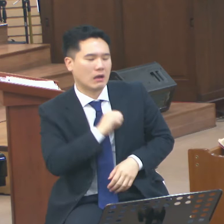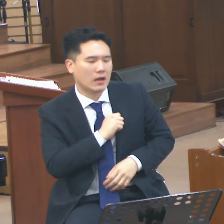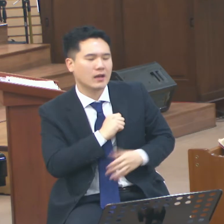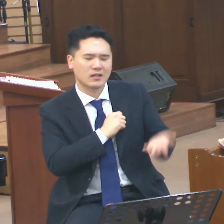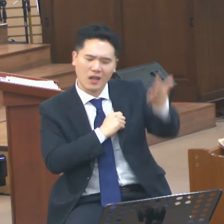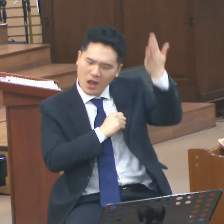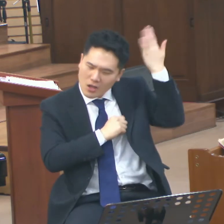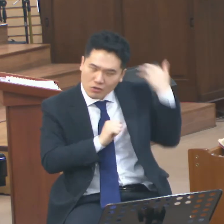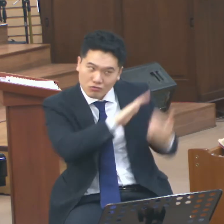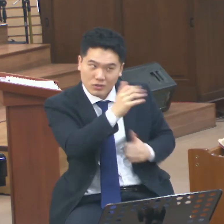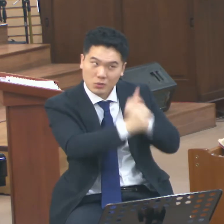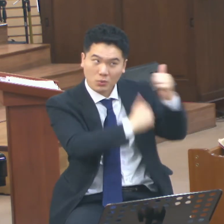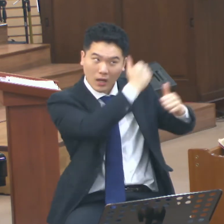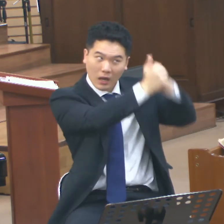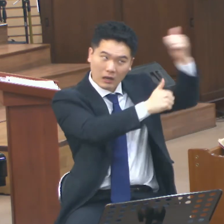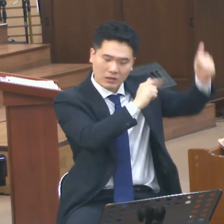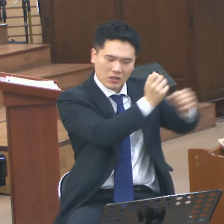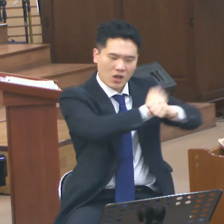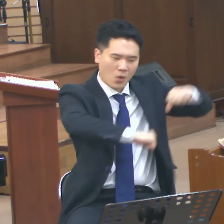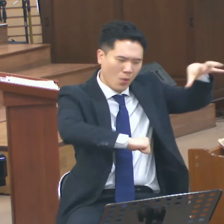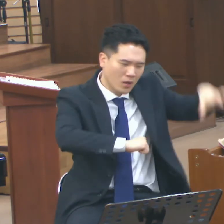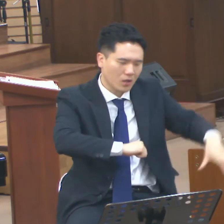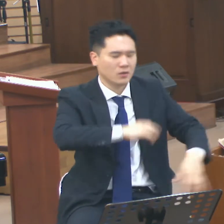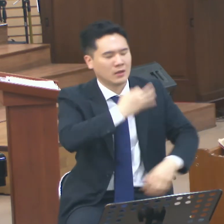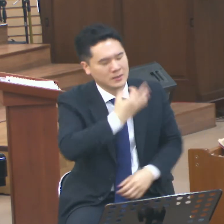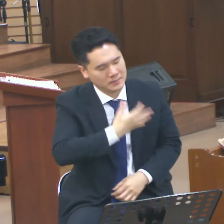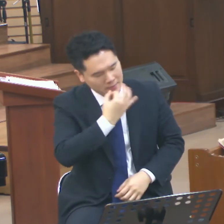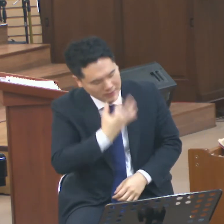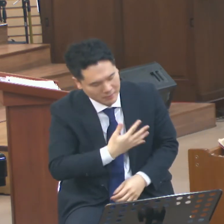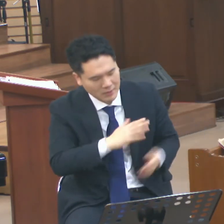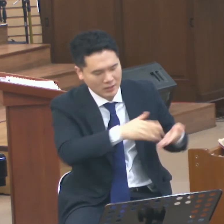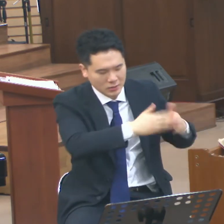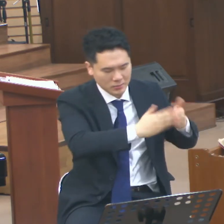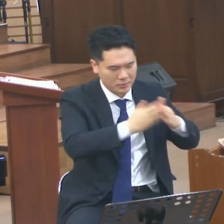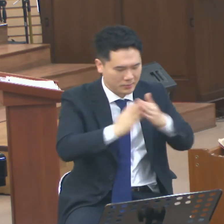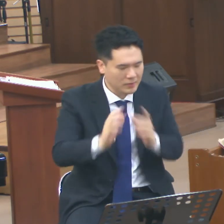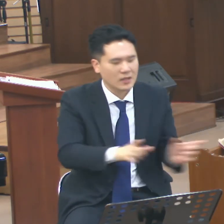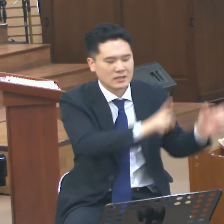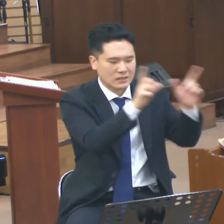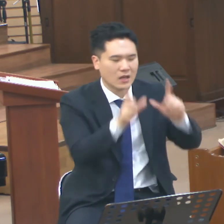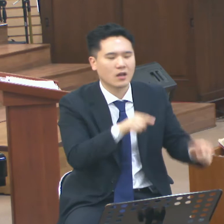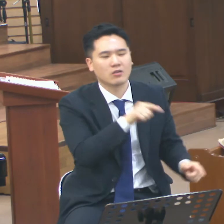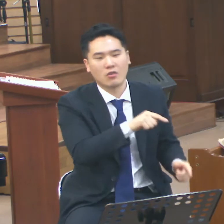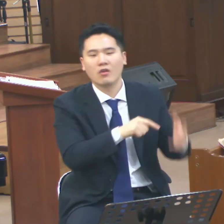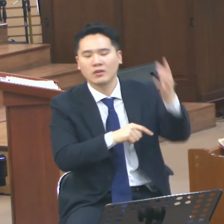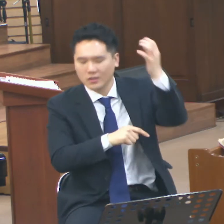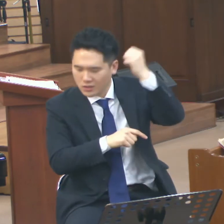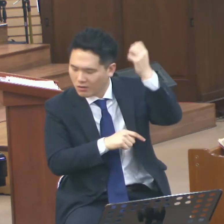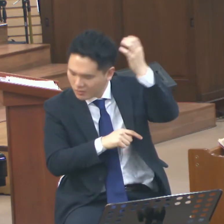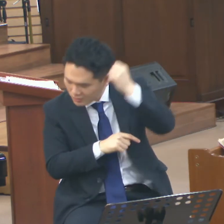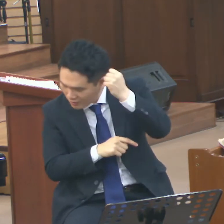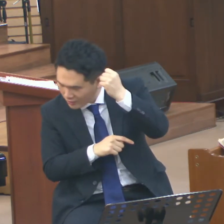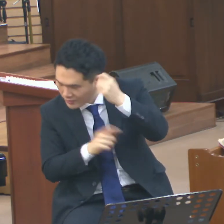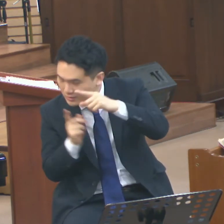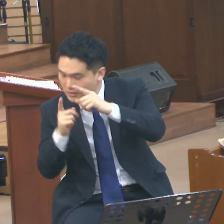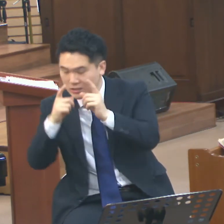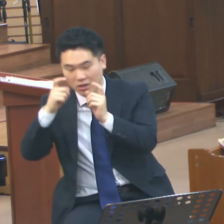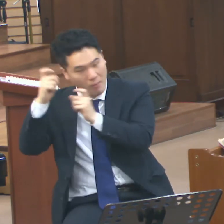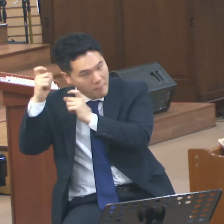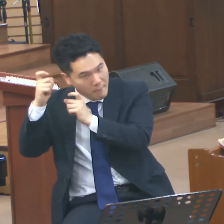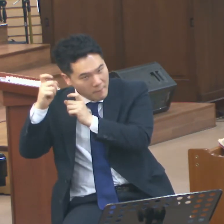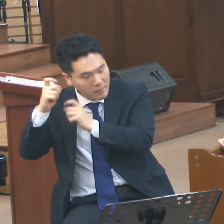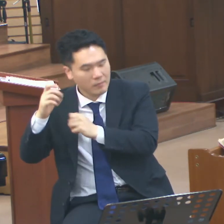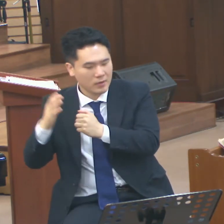그런 특별한 주간인데, 하루에 거치지 않고 티스리월 15일부터 21일까지 7일 동안, 일주일